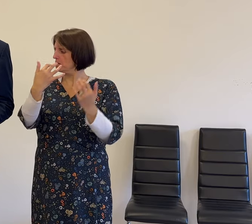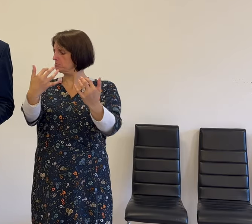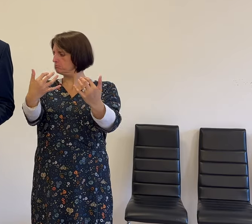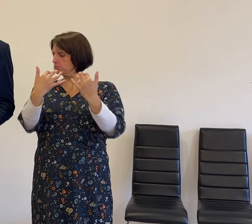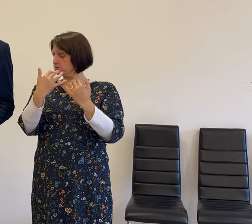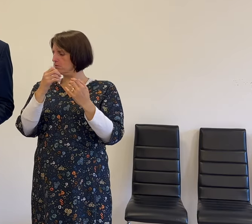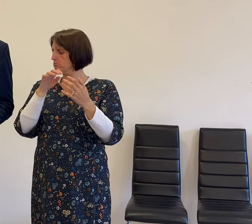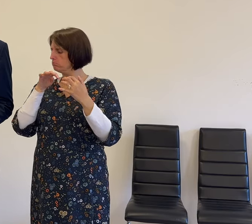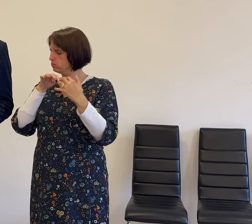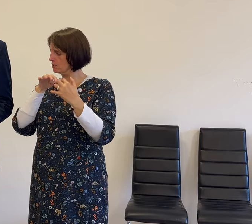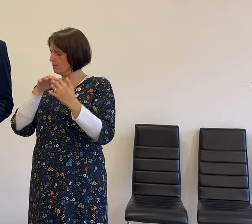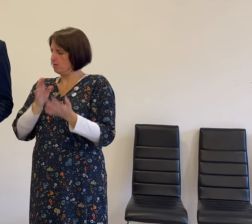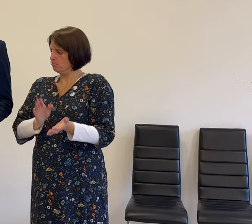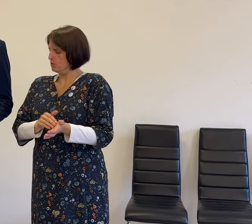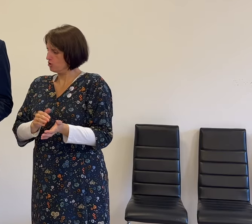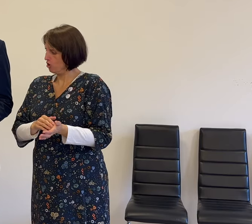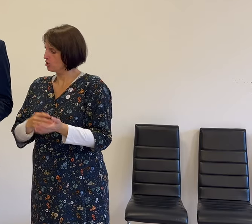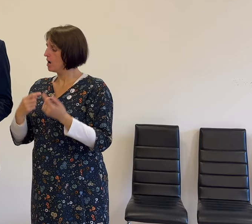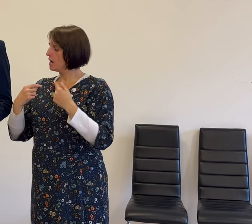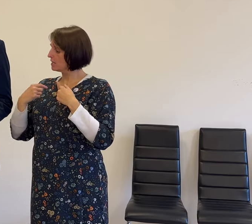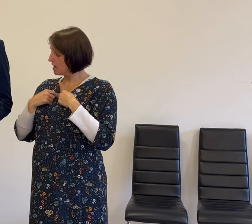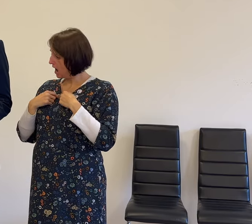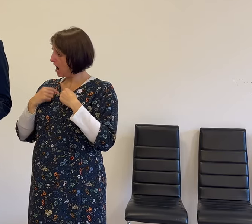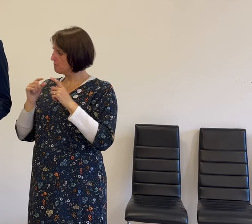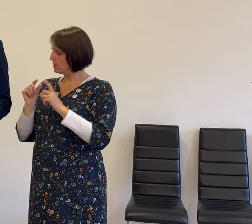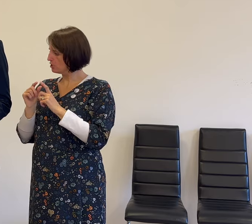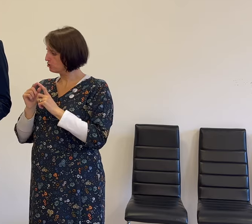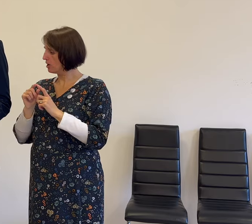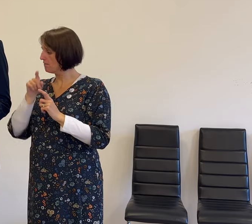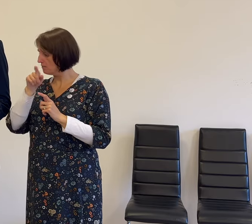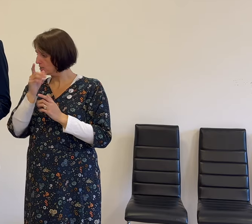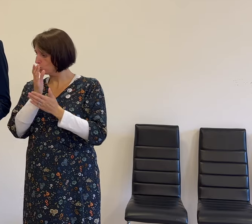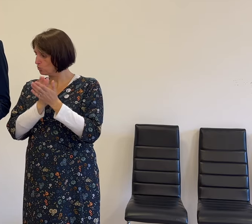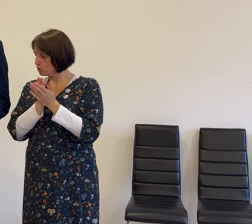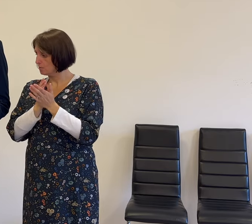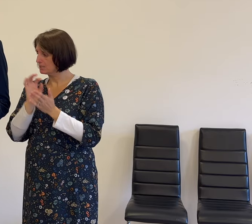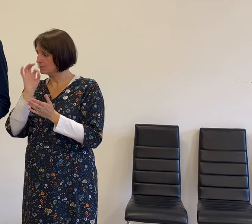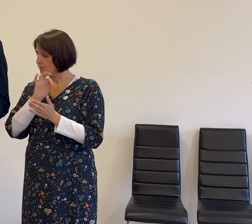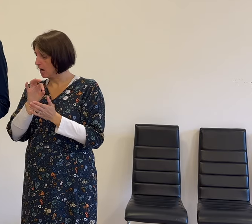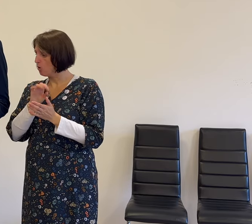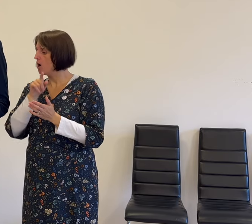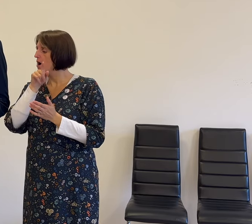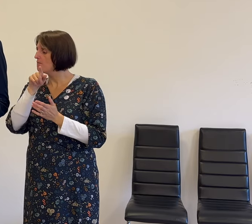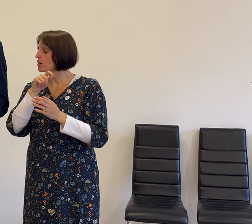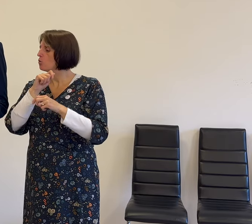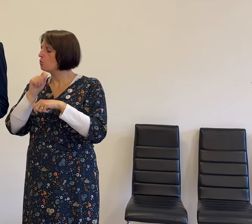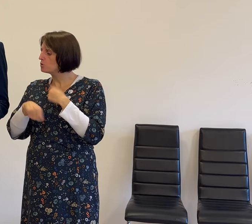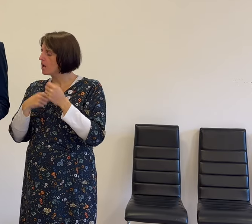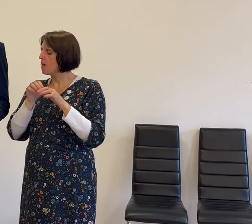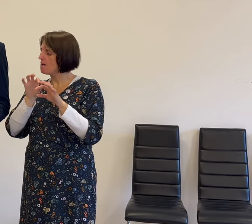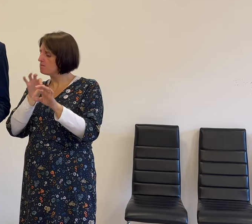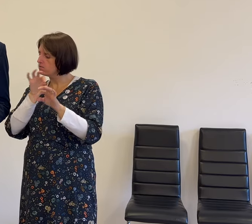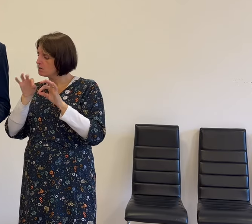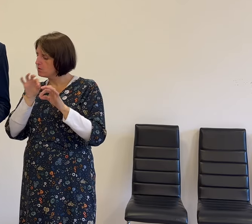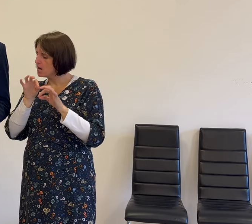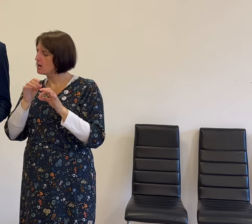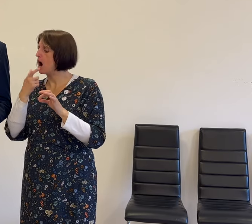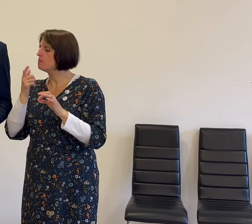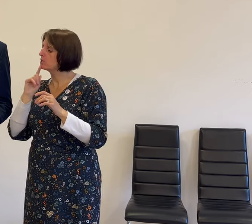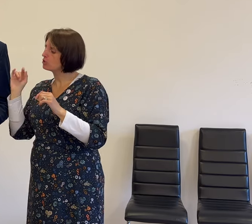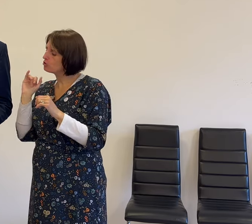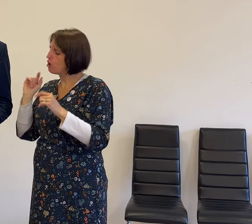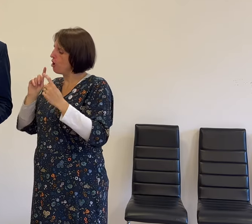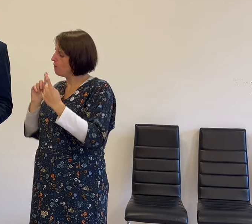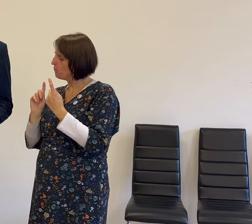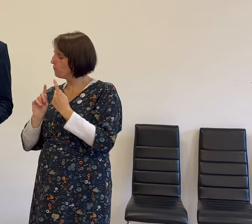já Pelištejec a vy služebníci Saulovi? Vyberte si někoho, ať ke mně sestoupí. Kdo mě v boji přemůže